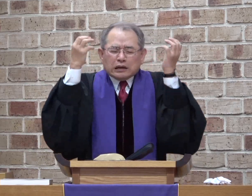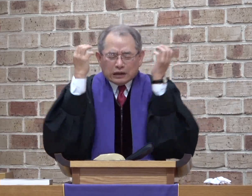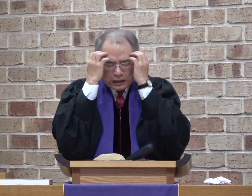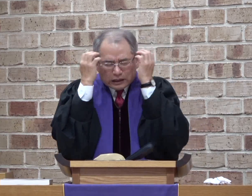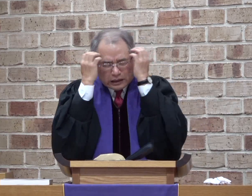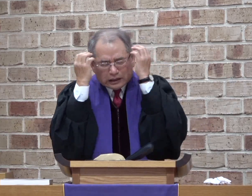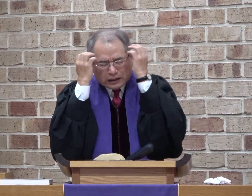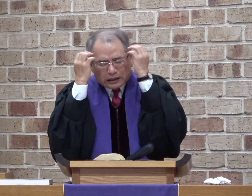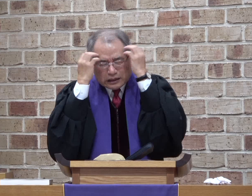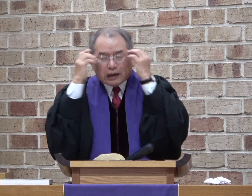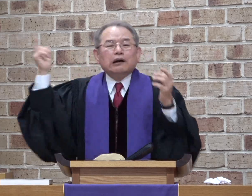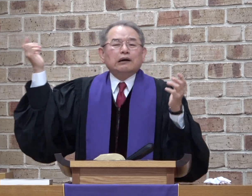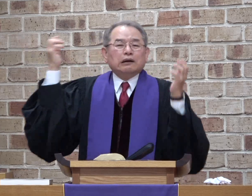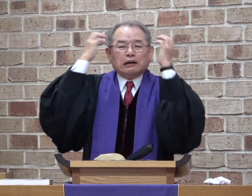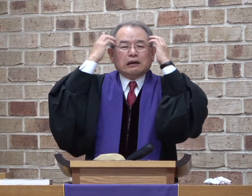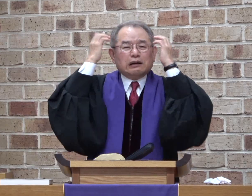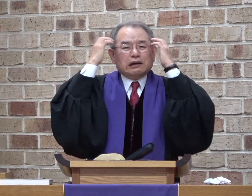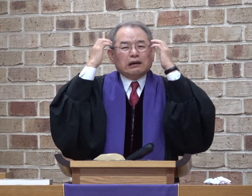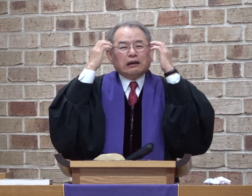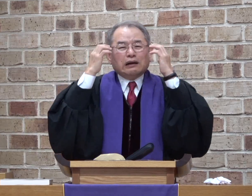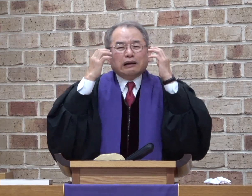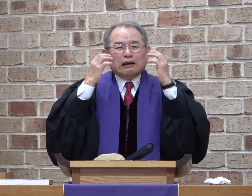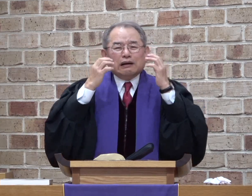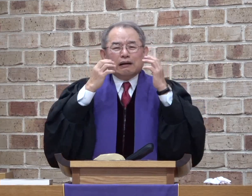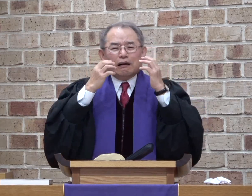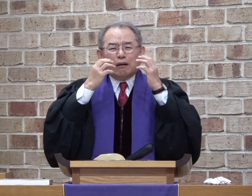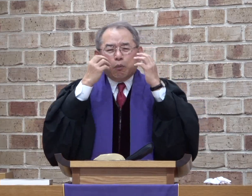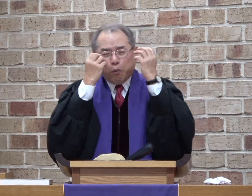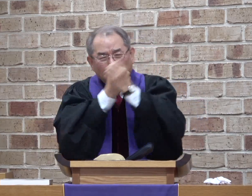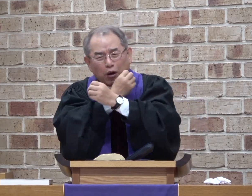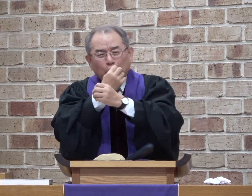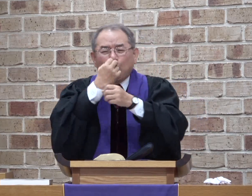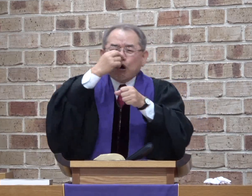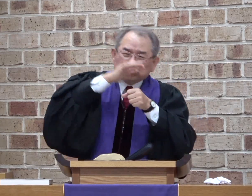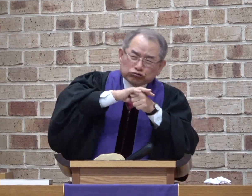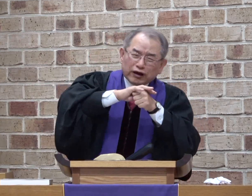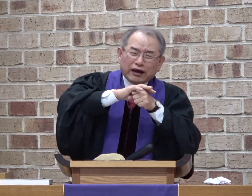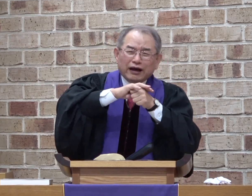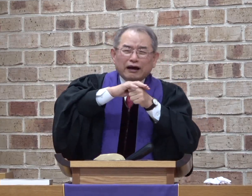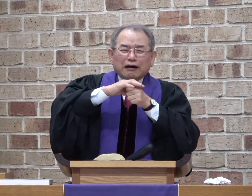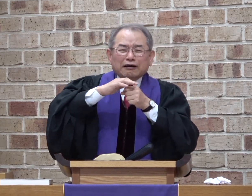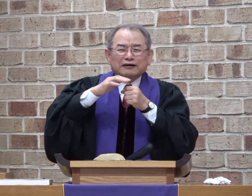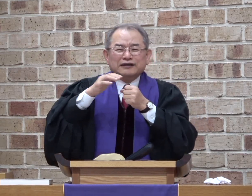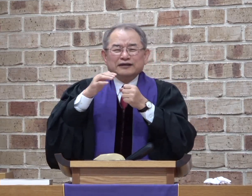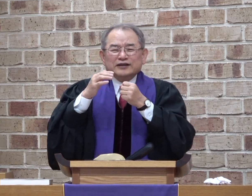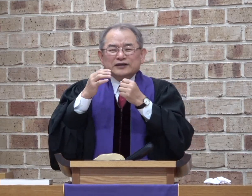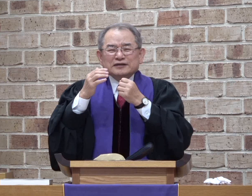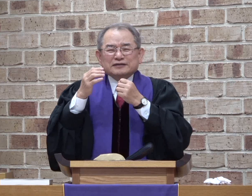고생을 했습니다. 오해도 받고 억울한 일도 당하고